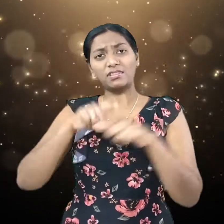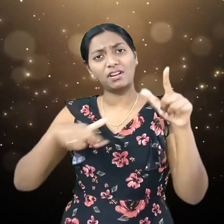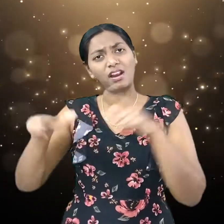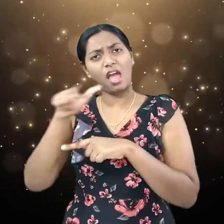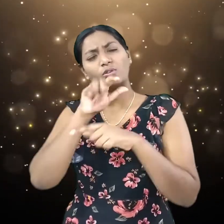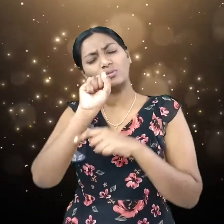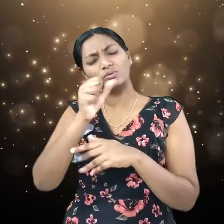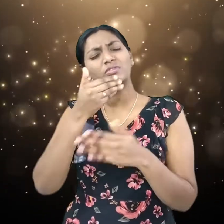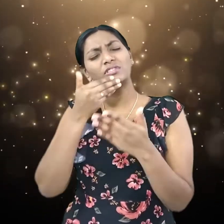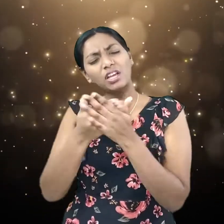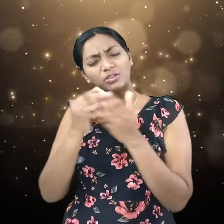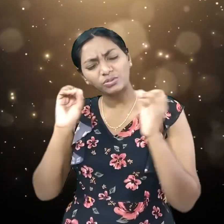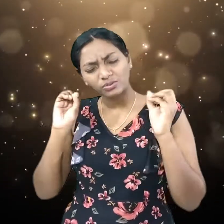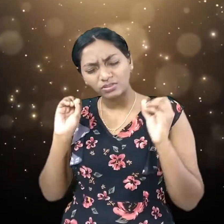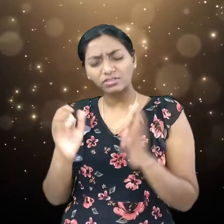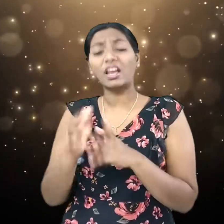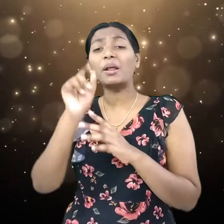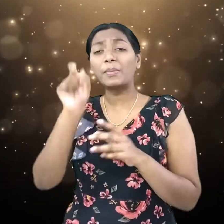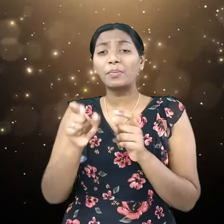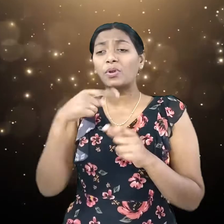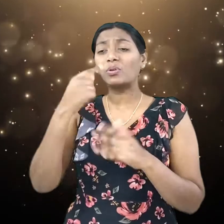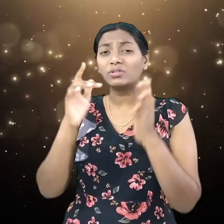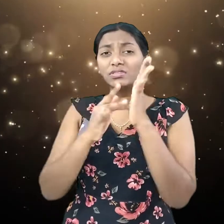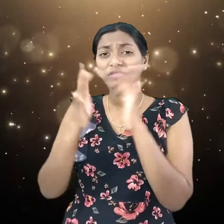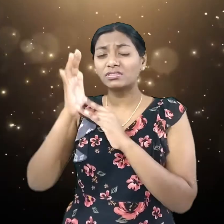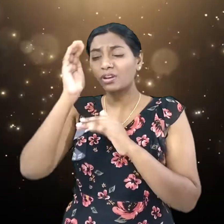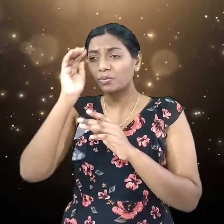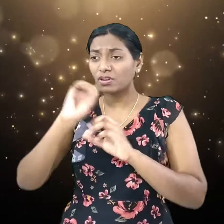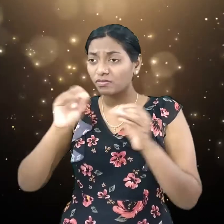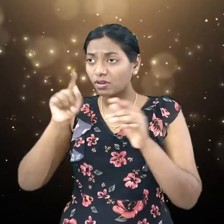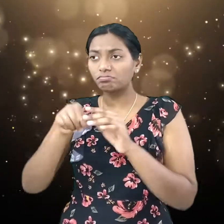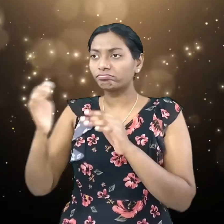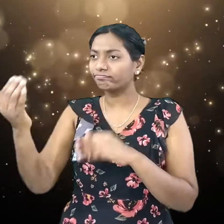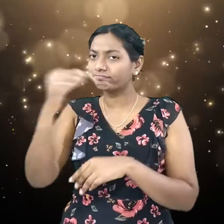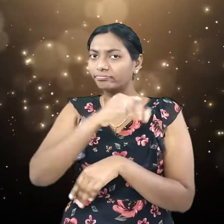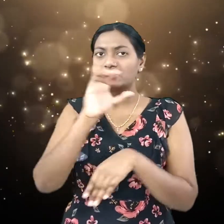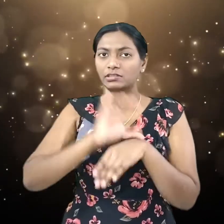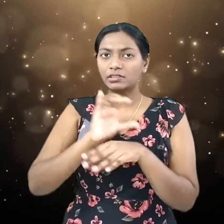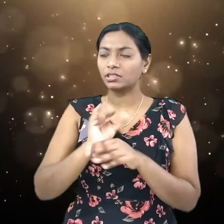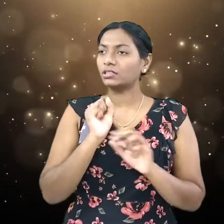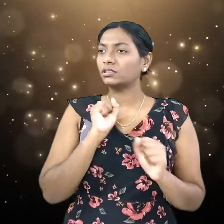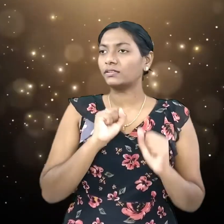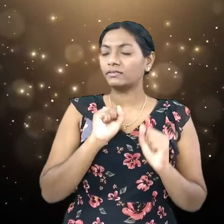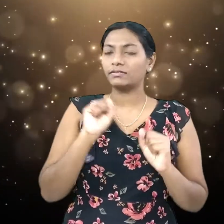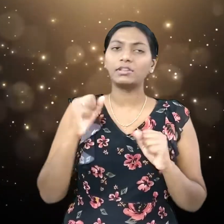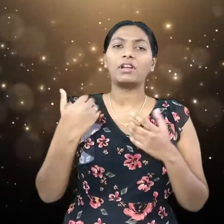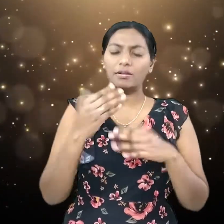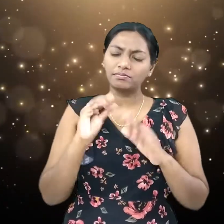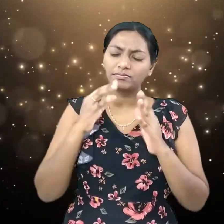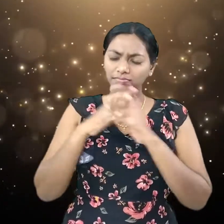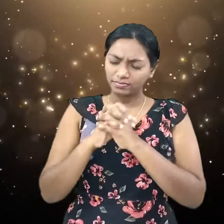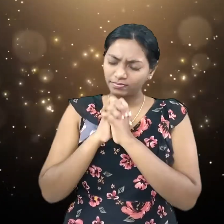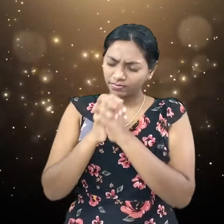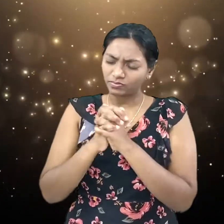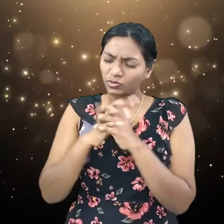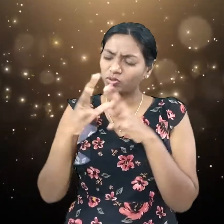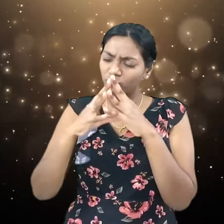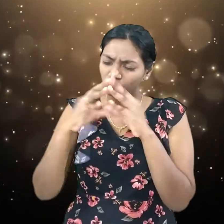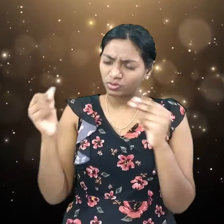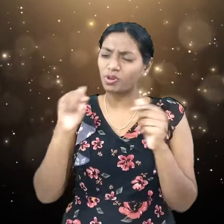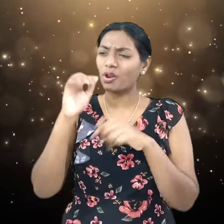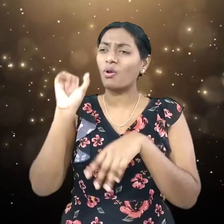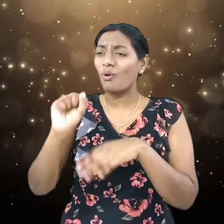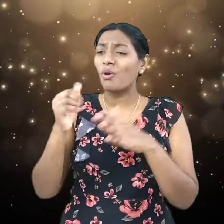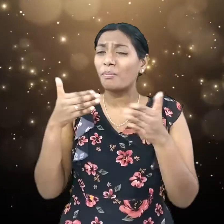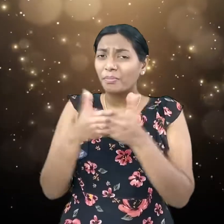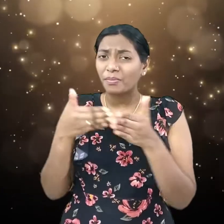आ अली जाक ए ई अक आज ओम द्रक आमा अली जाक आ सी अक आमा सोम द्रक ए